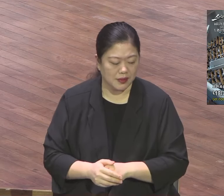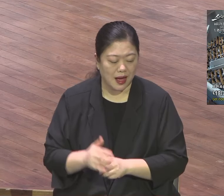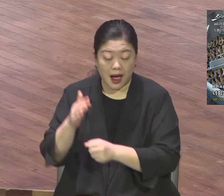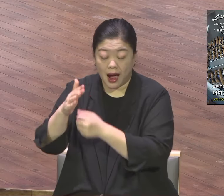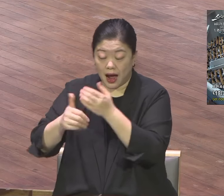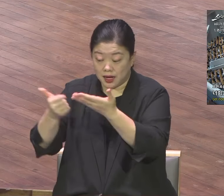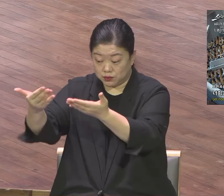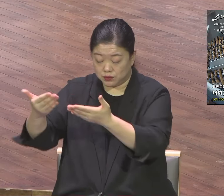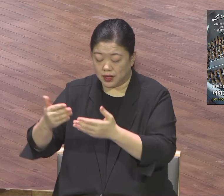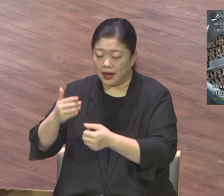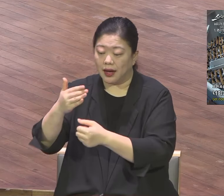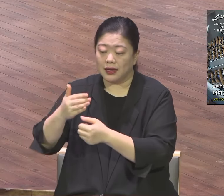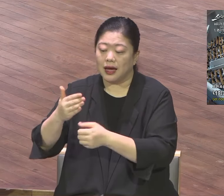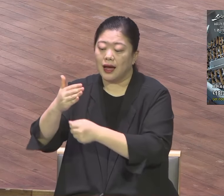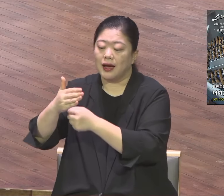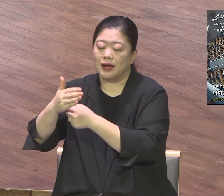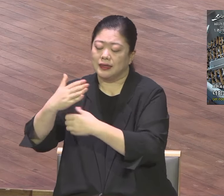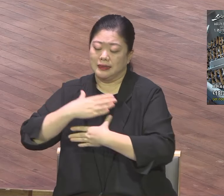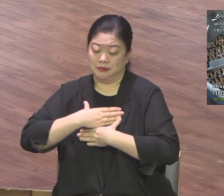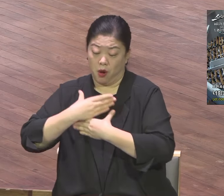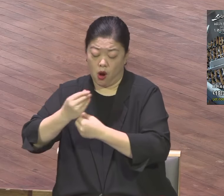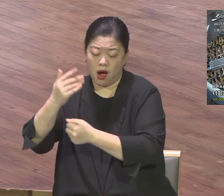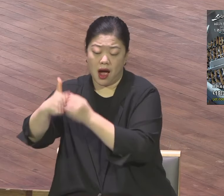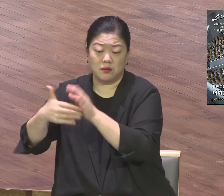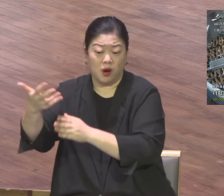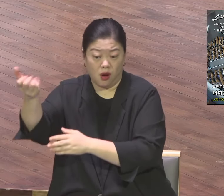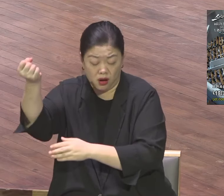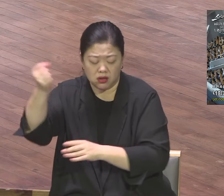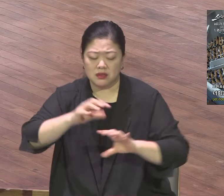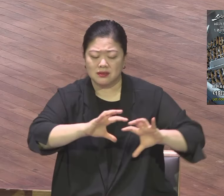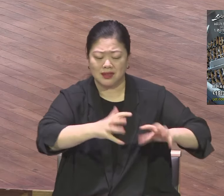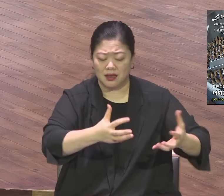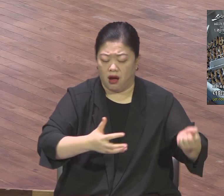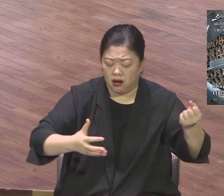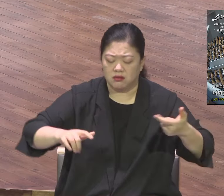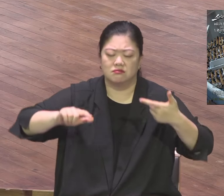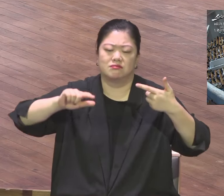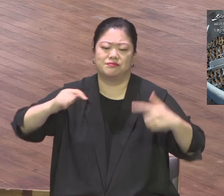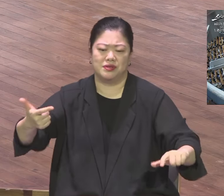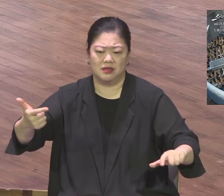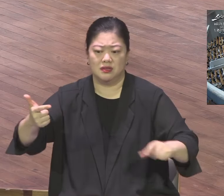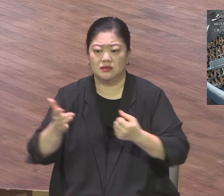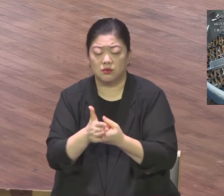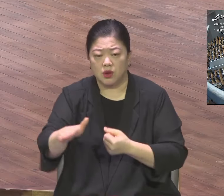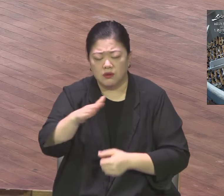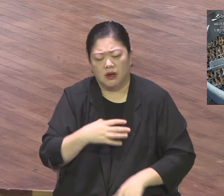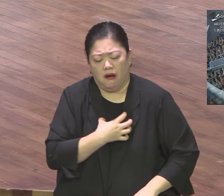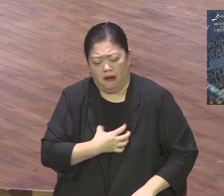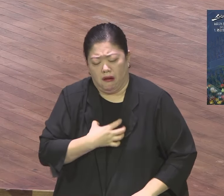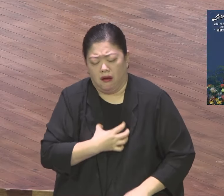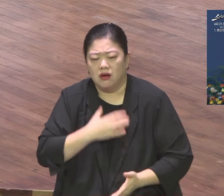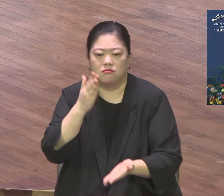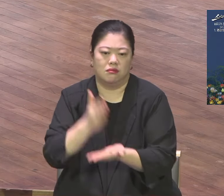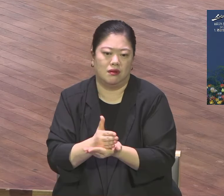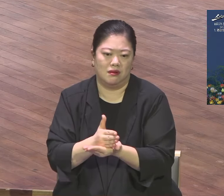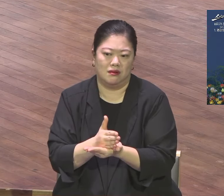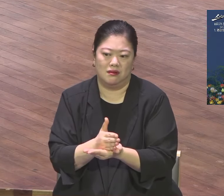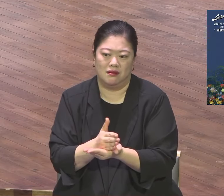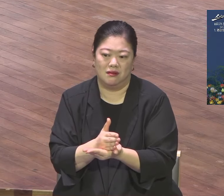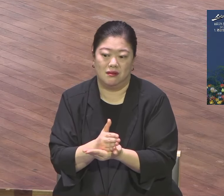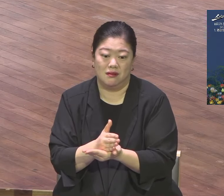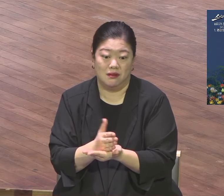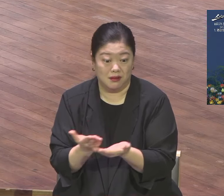아니하니라. 너희는 마음에 근심도 하지 말고 두려워하지도 말라. 근심 두려움 평안이 없지요.